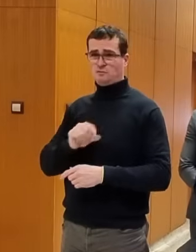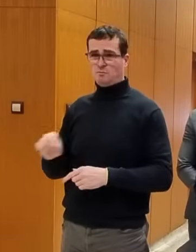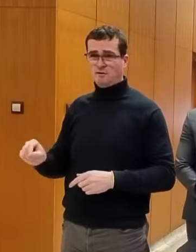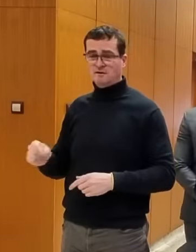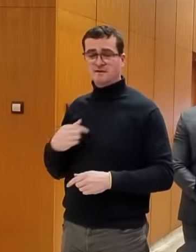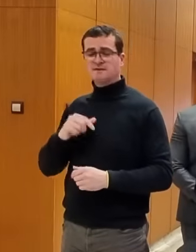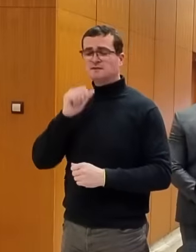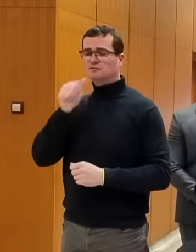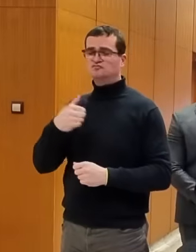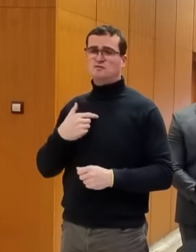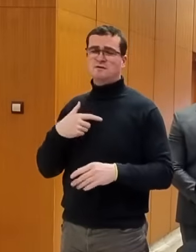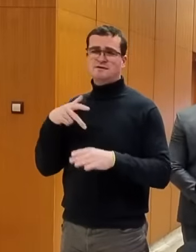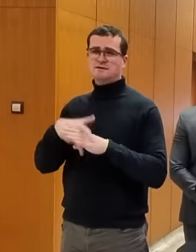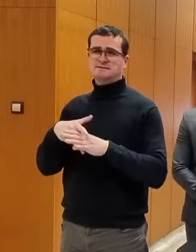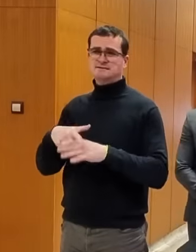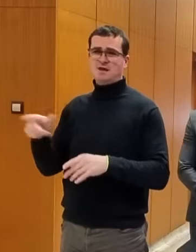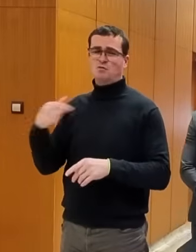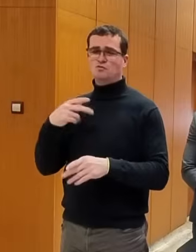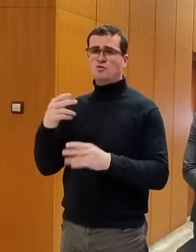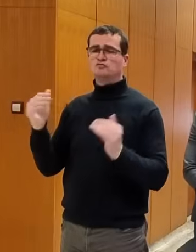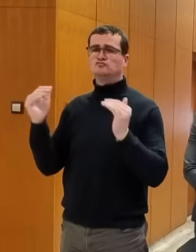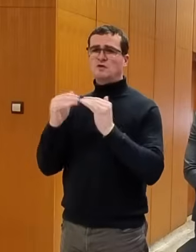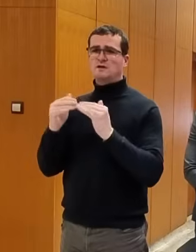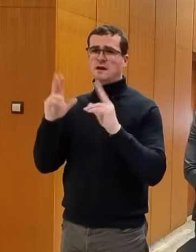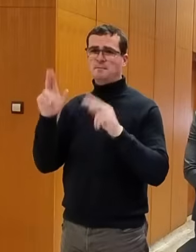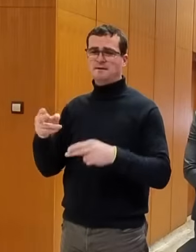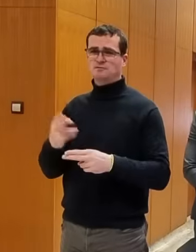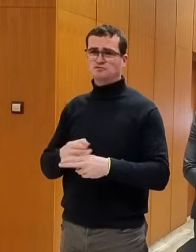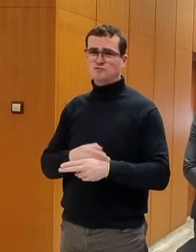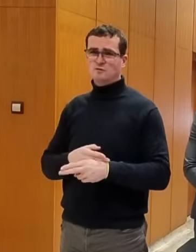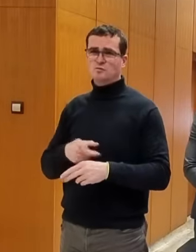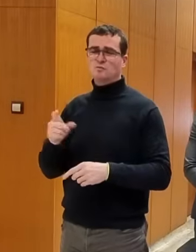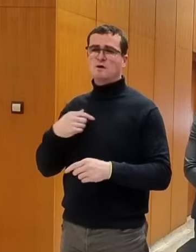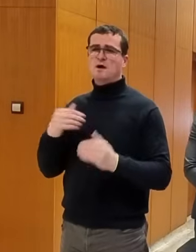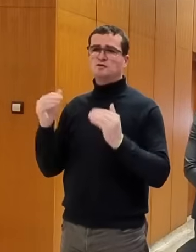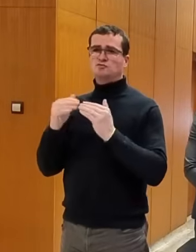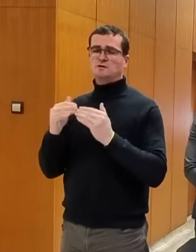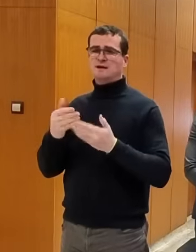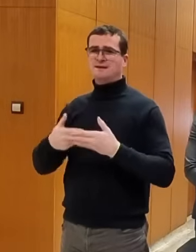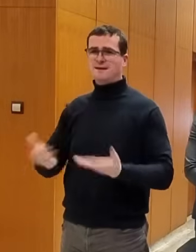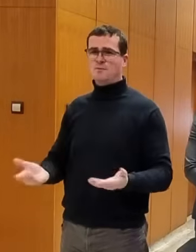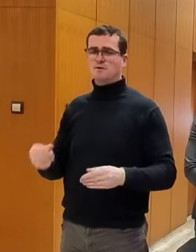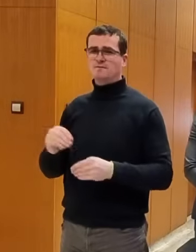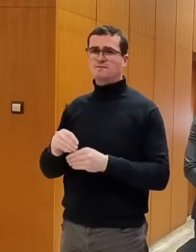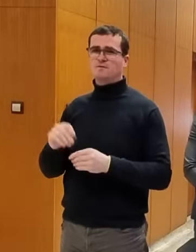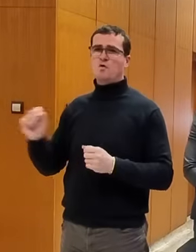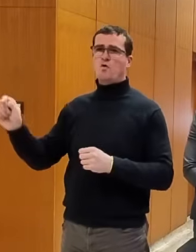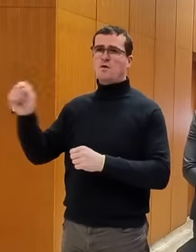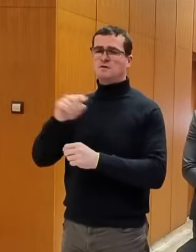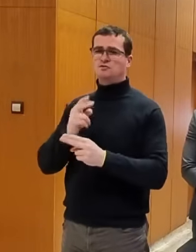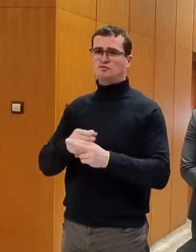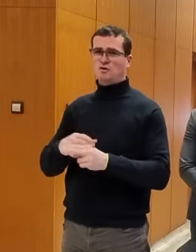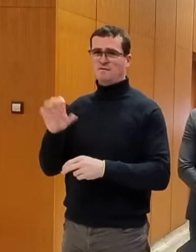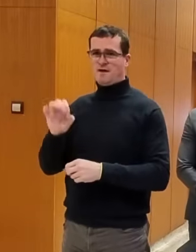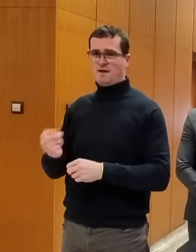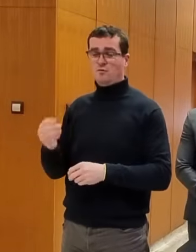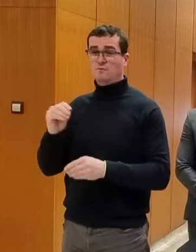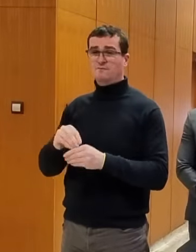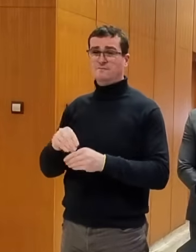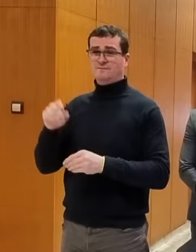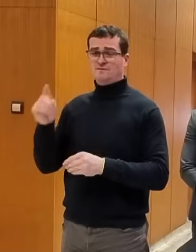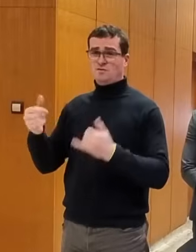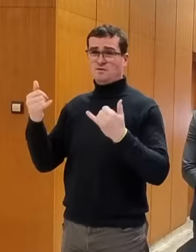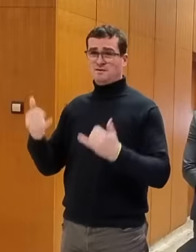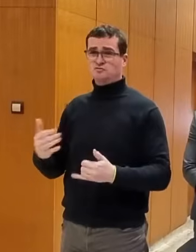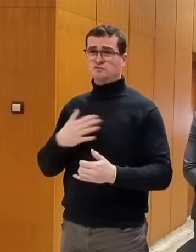ktorá nejakým spôsobom nezasahuje do štandardu právneho štátu a štandardu demokracie, aký je v okolitých krajinách Európskej únie. A to,